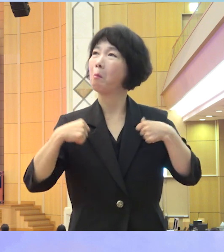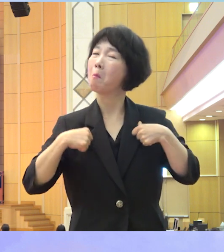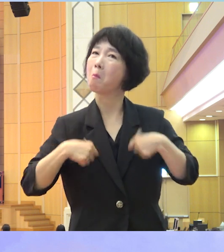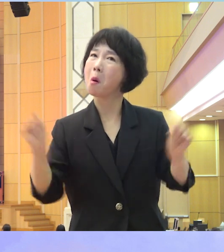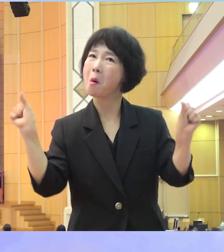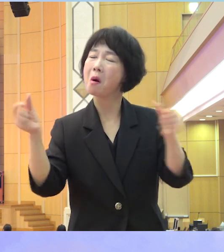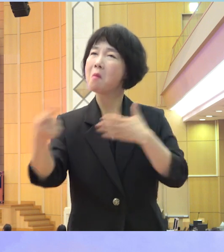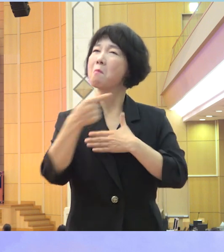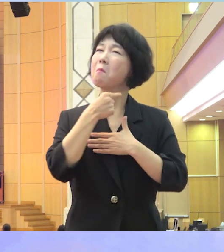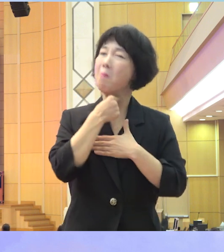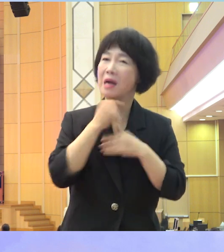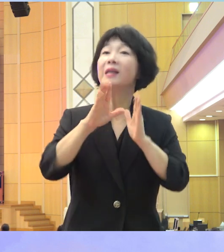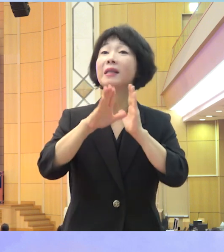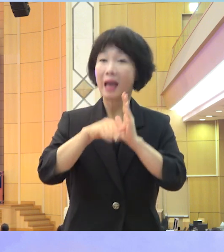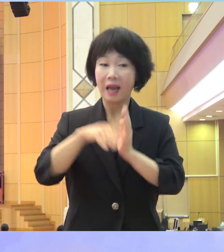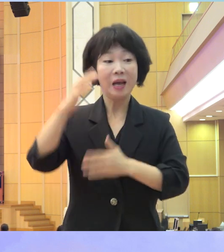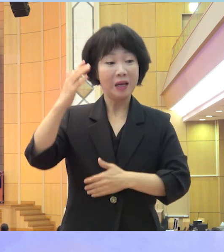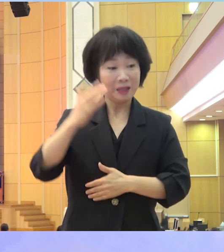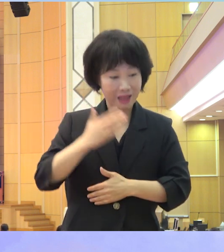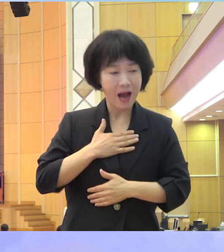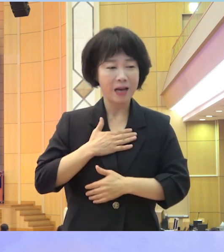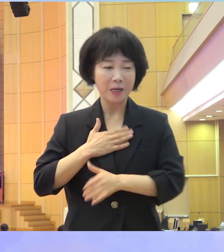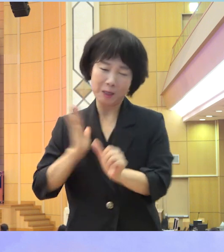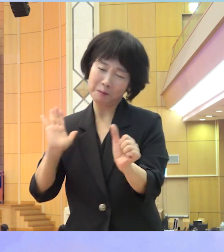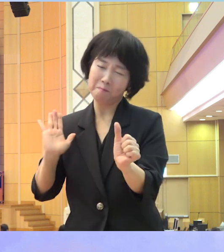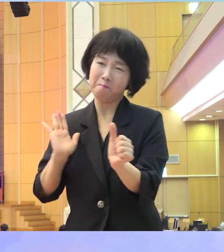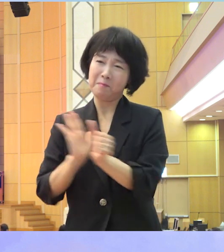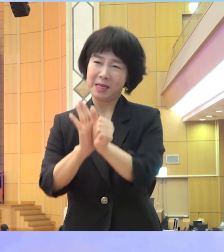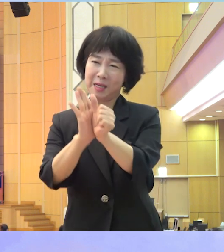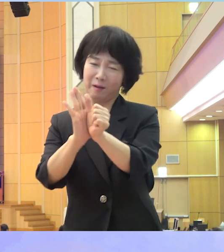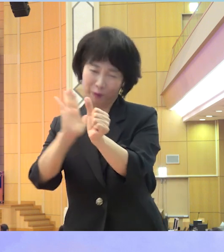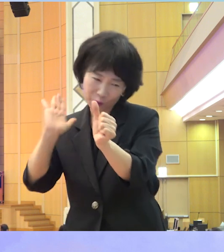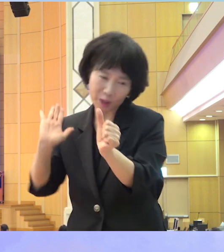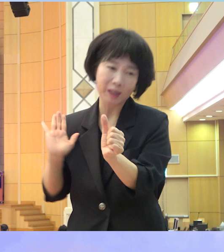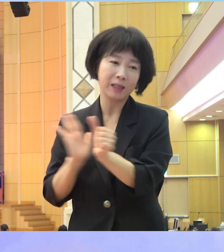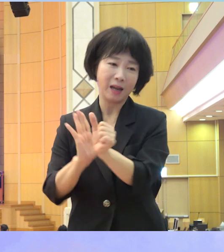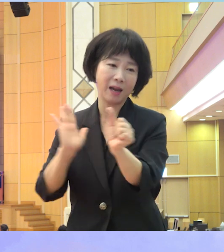매일처럼 주저앉고 싶을 때 나를